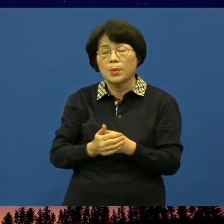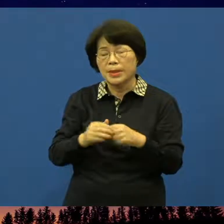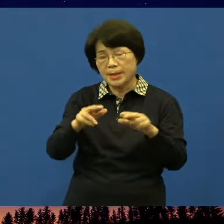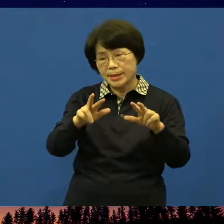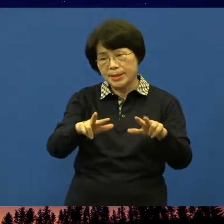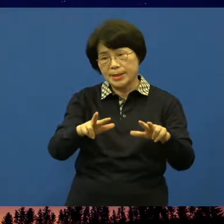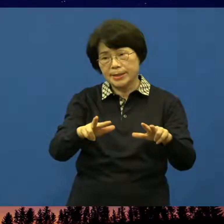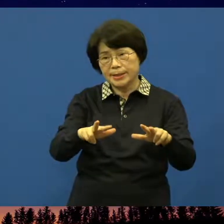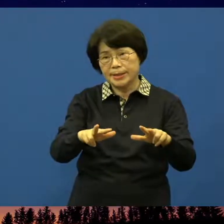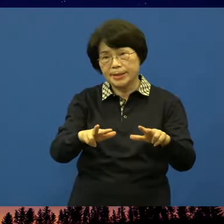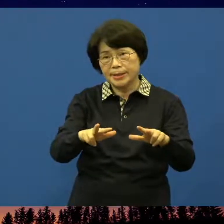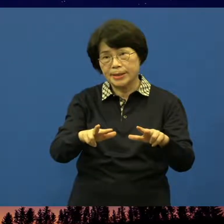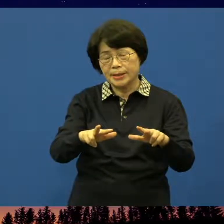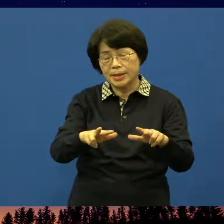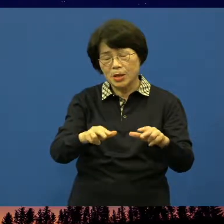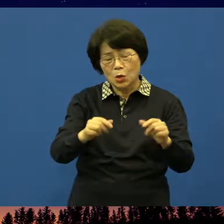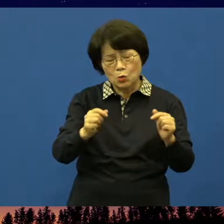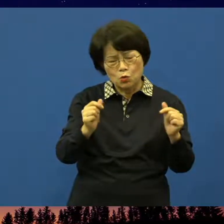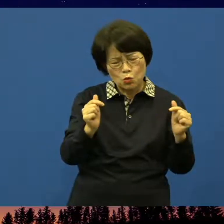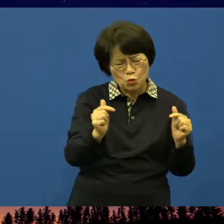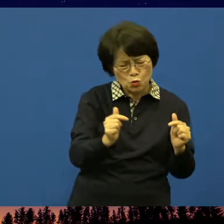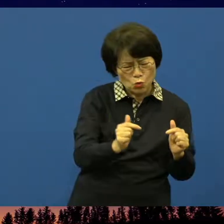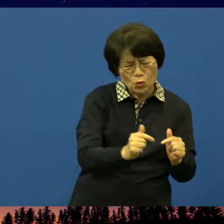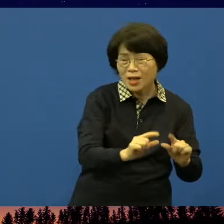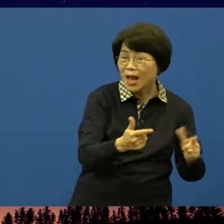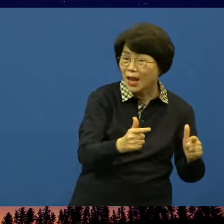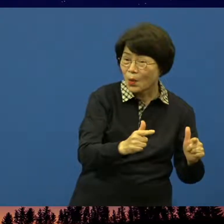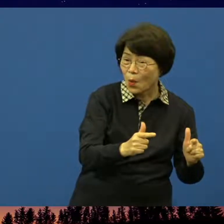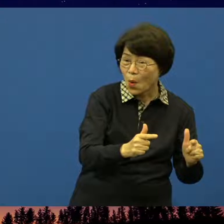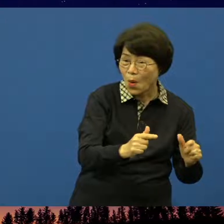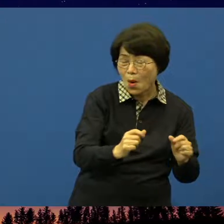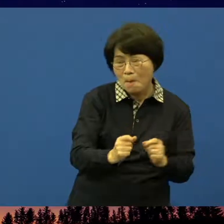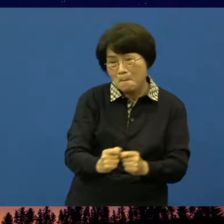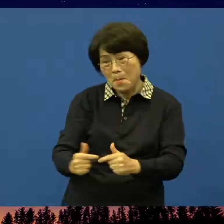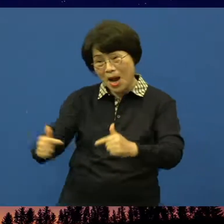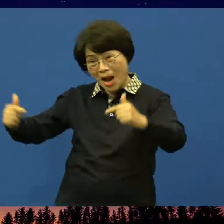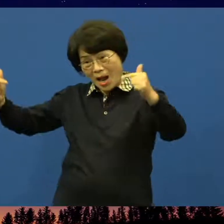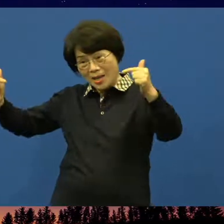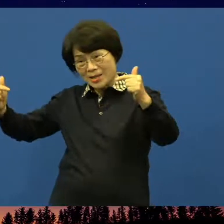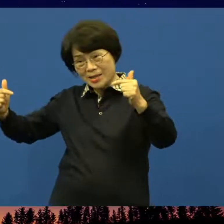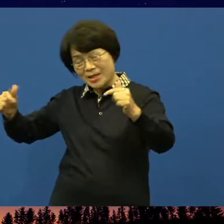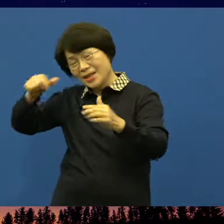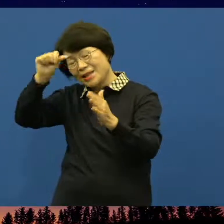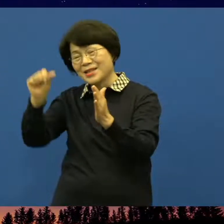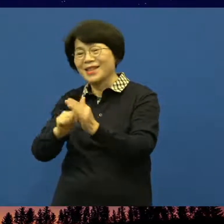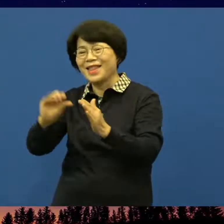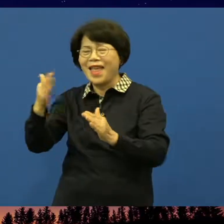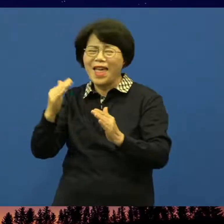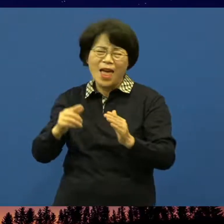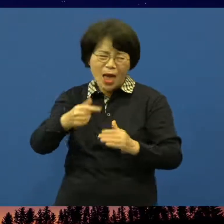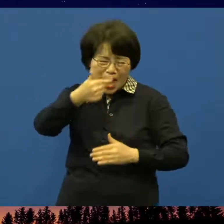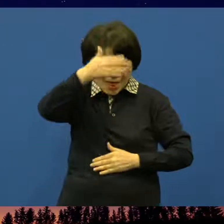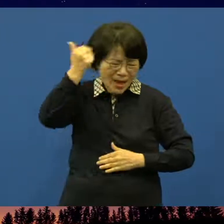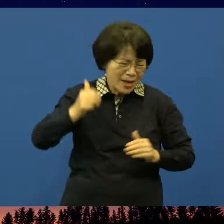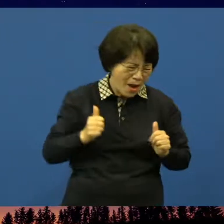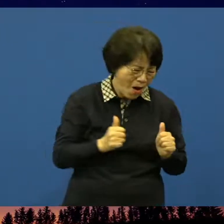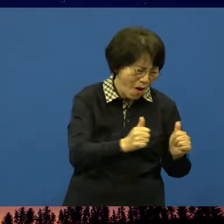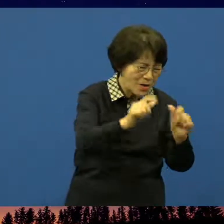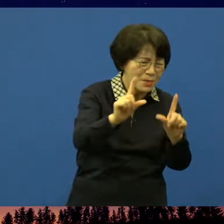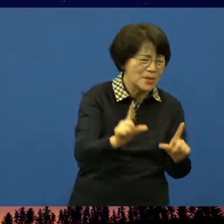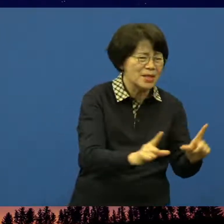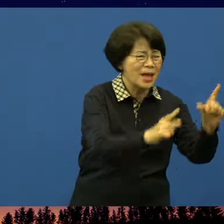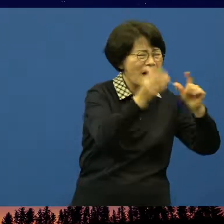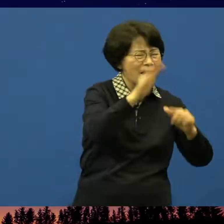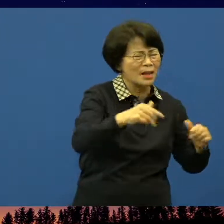이제는 쪼그라드는 인생이 아니라 이렇게 펴지는 인생이라는 거예요. 옛날에는 열심히 살긴 살았는데 뭔가 자꾸 새 나가는